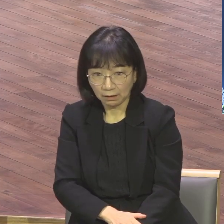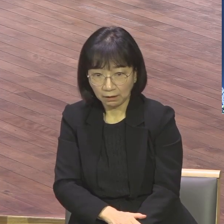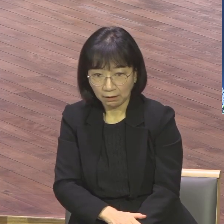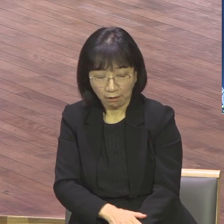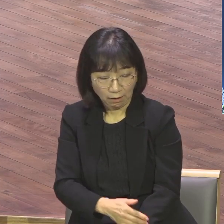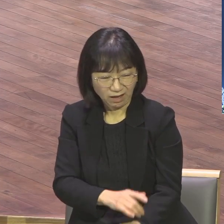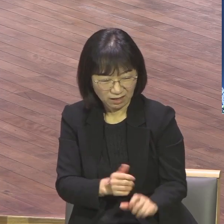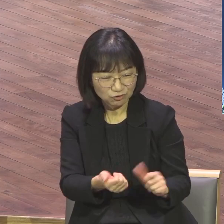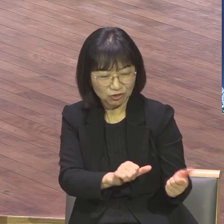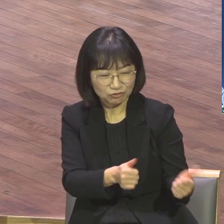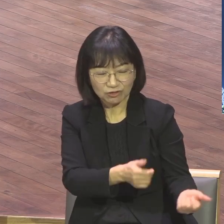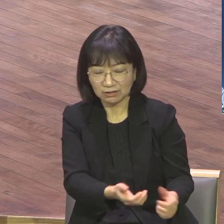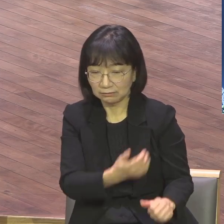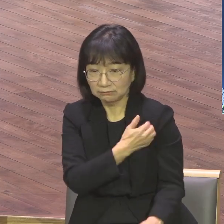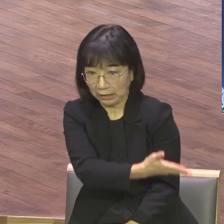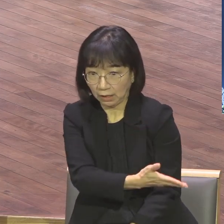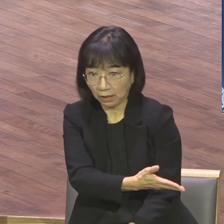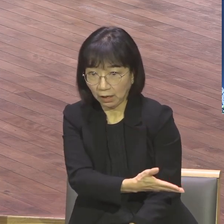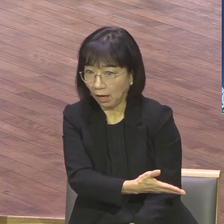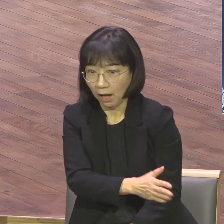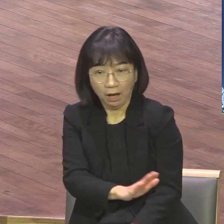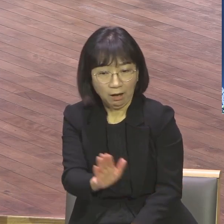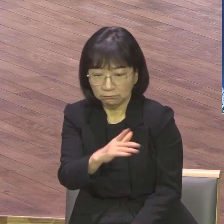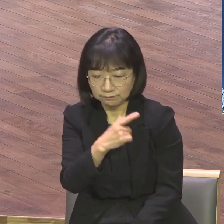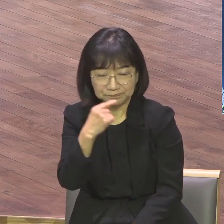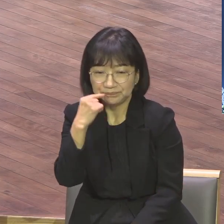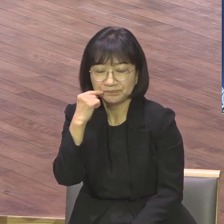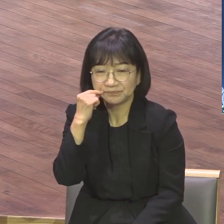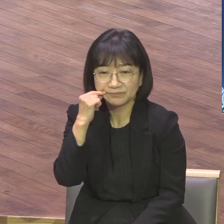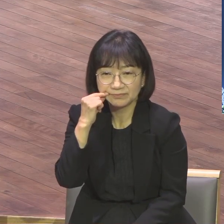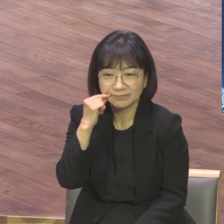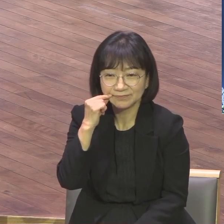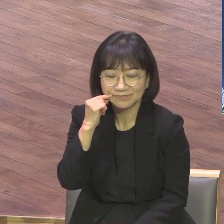죽도록 놔둬 그냥. 가장 큰 비극이다.